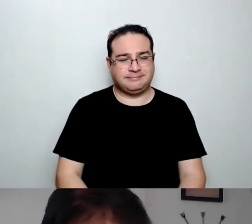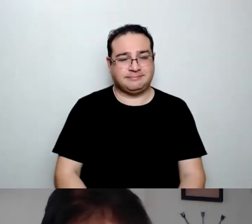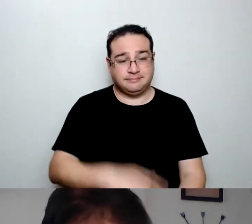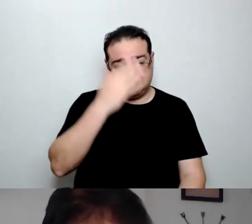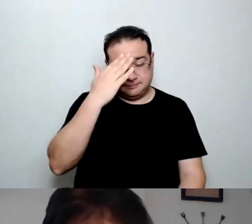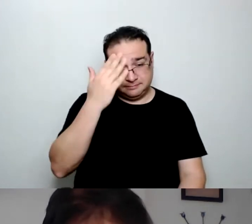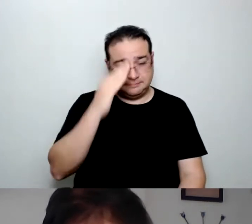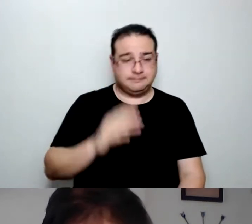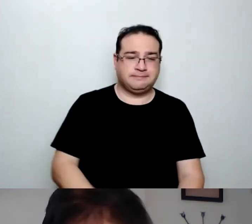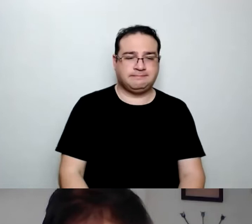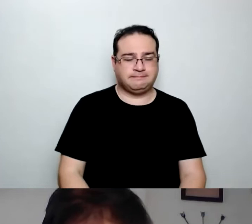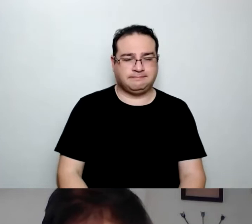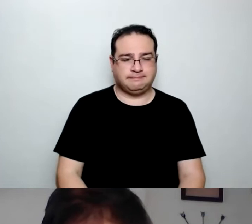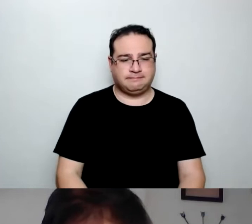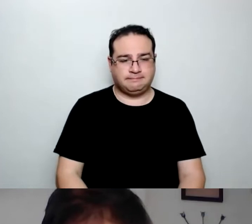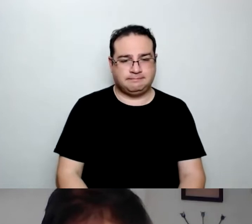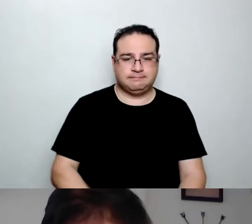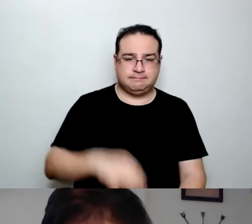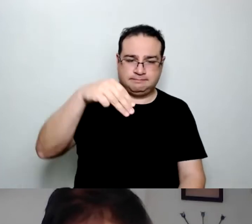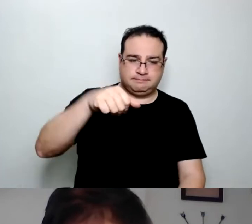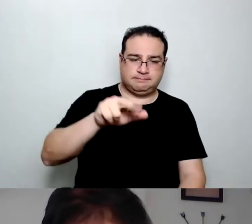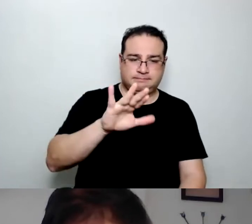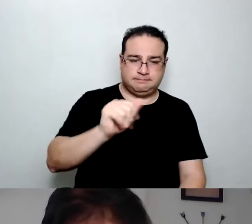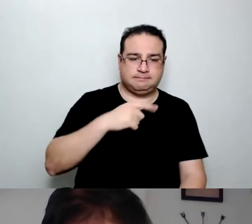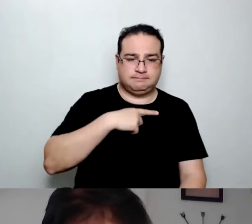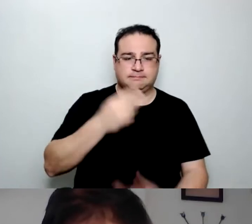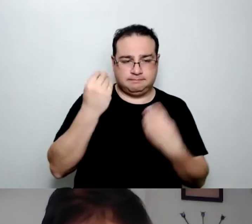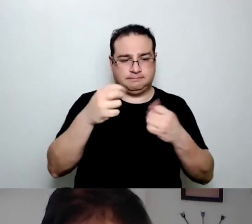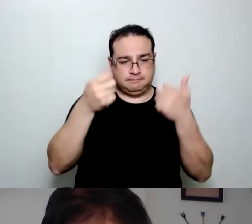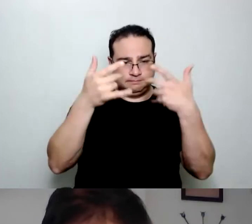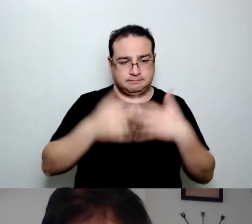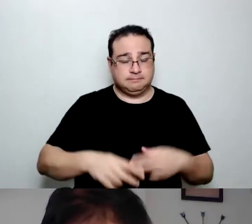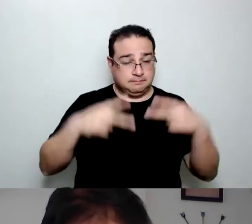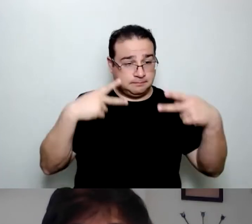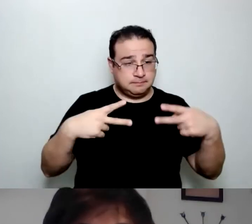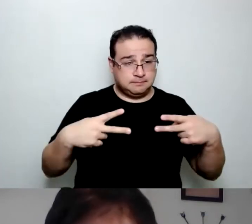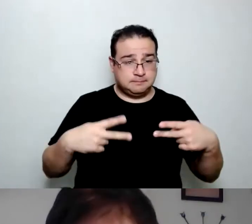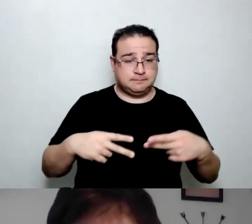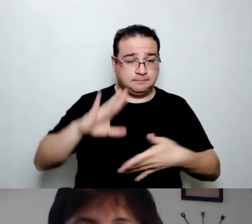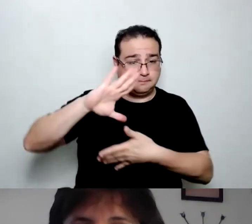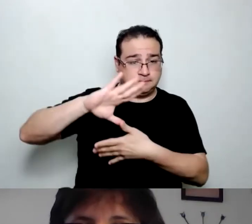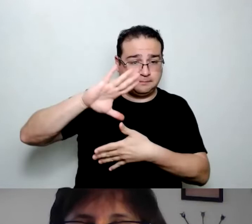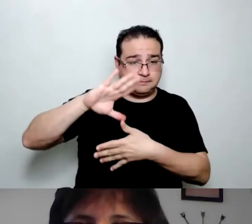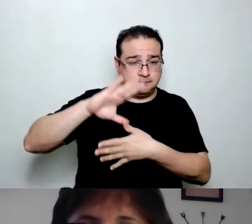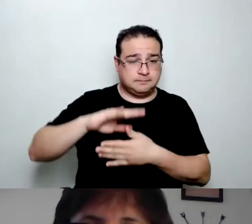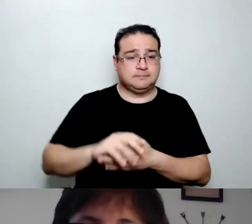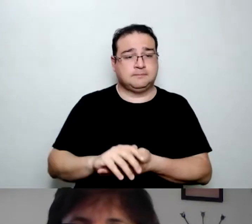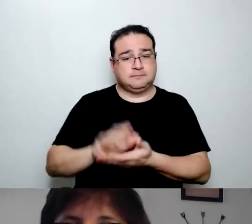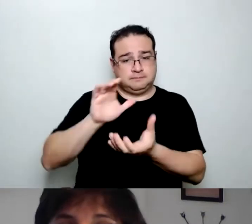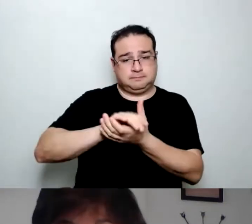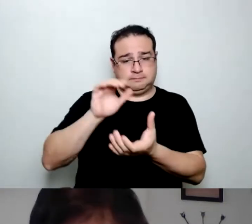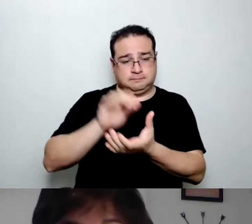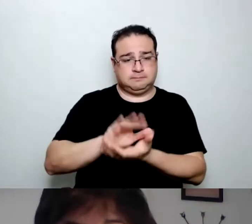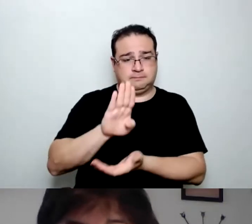Obrigada, pessoal. A Márcia, inclusive, deixou aqui um link para um mapeamento de bancos de dados sociolinguísticos que estão